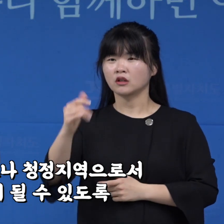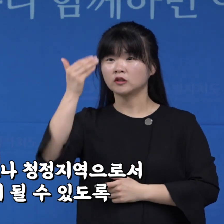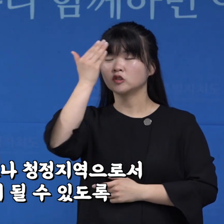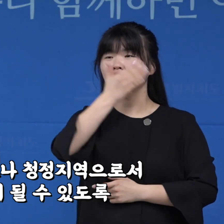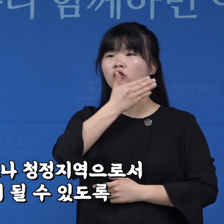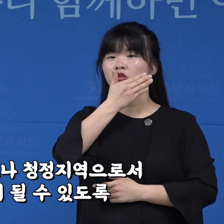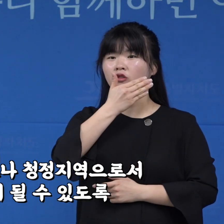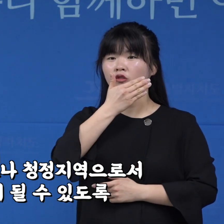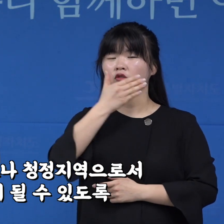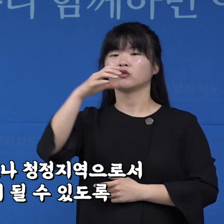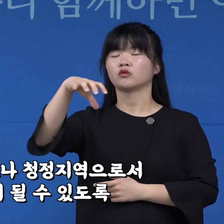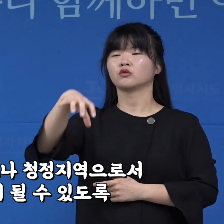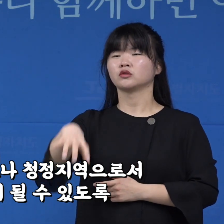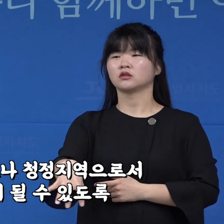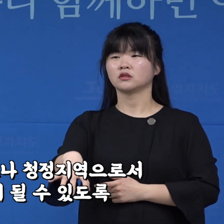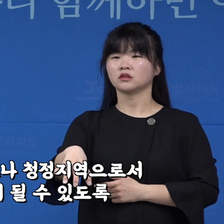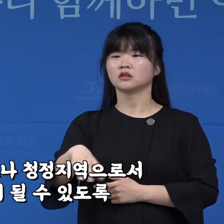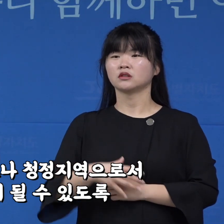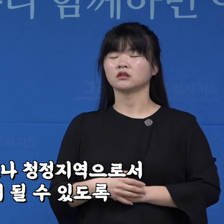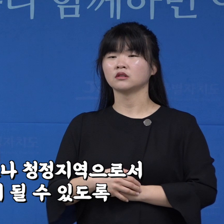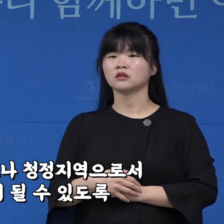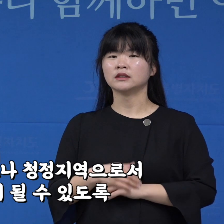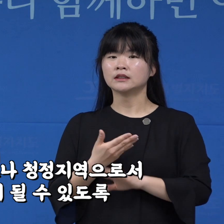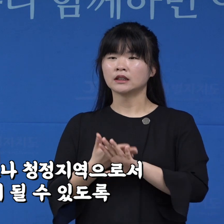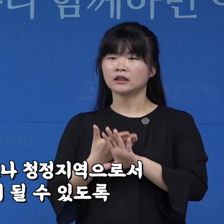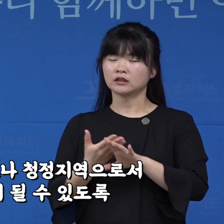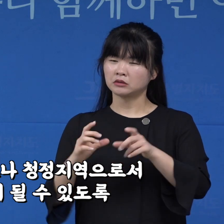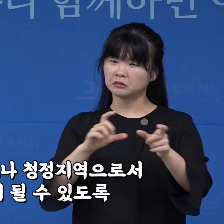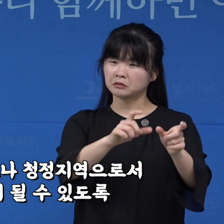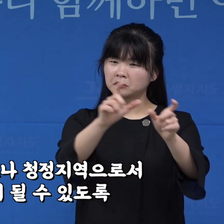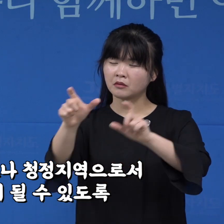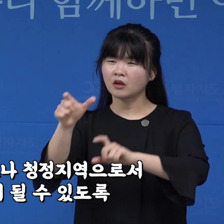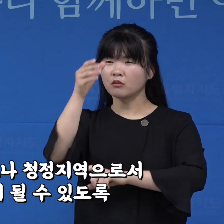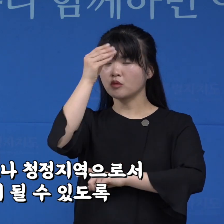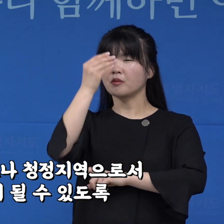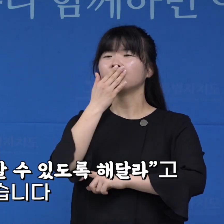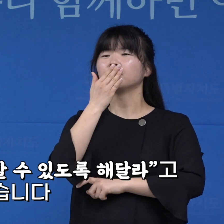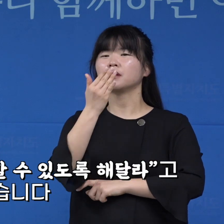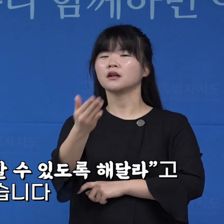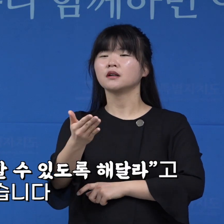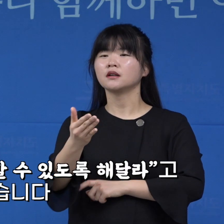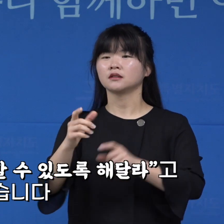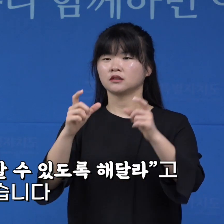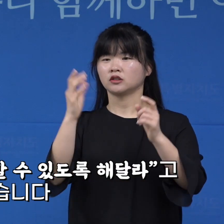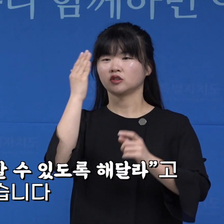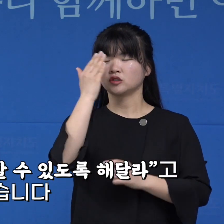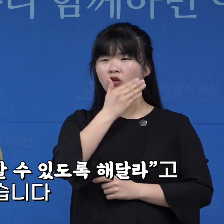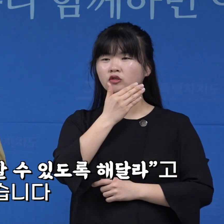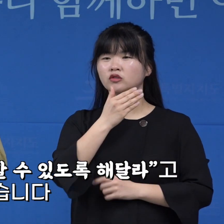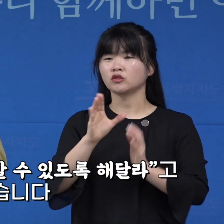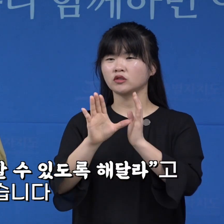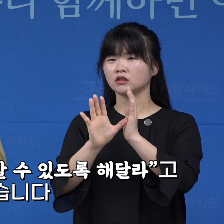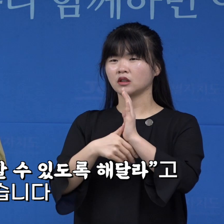청정 지역으로서 다른 시도에 모범이 될 수 있도록 청정지대에